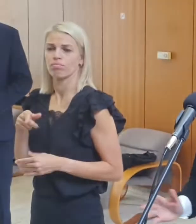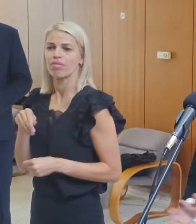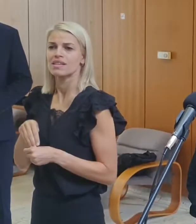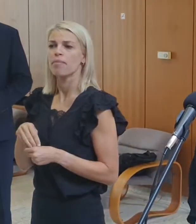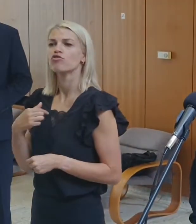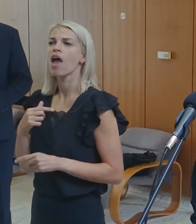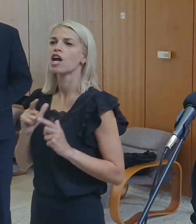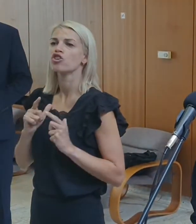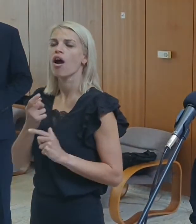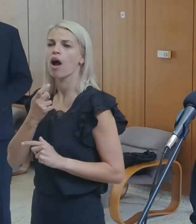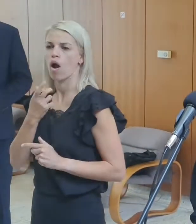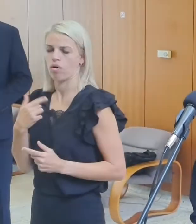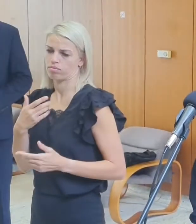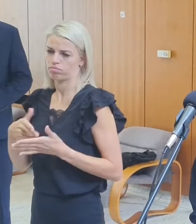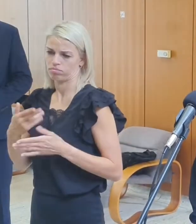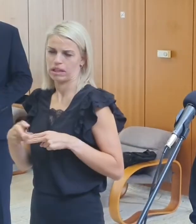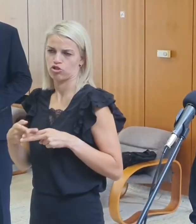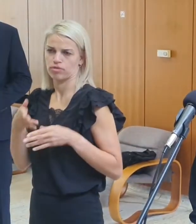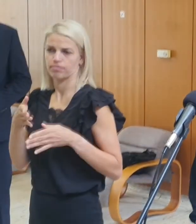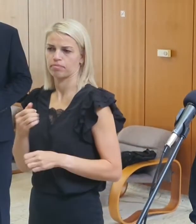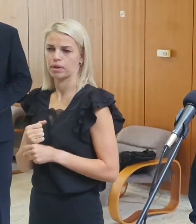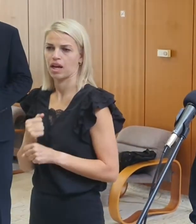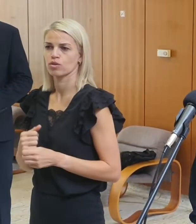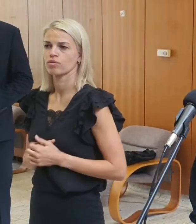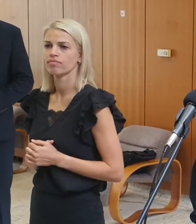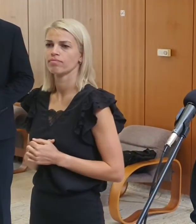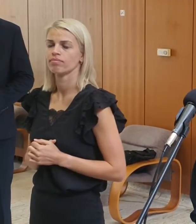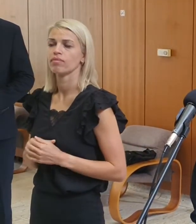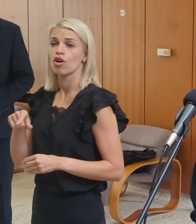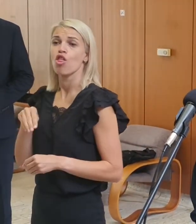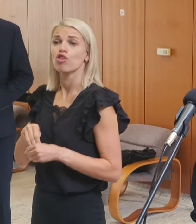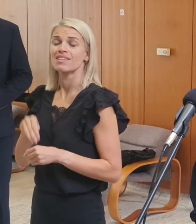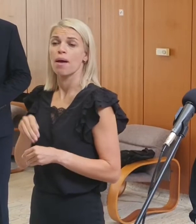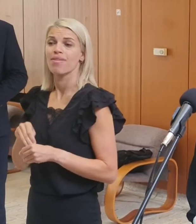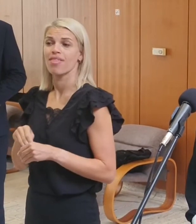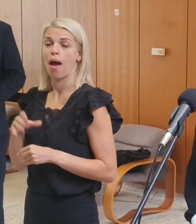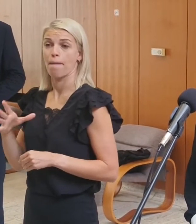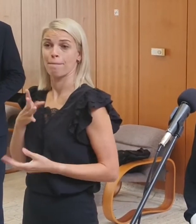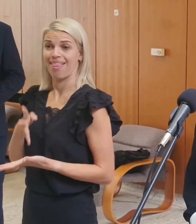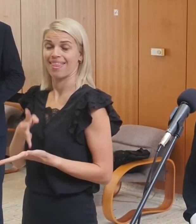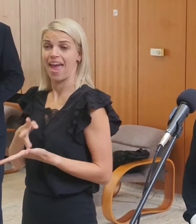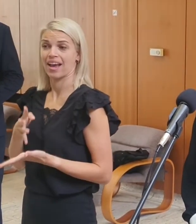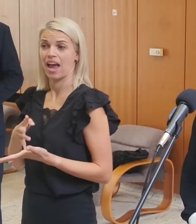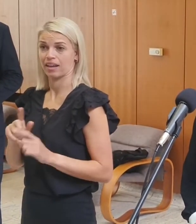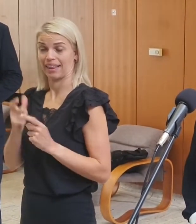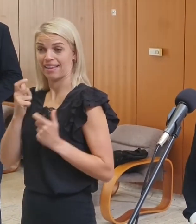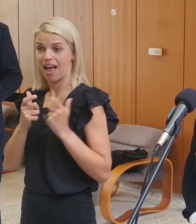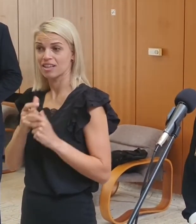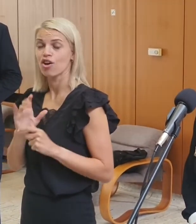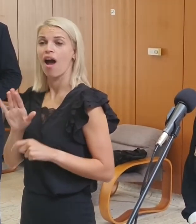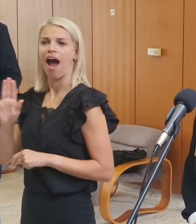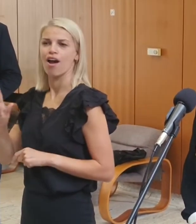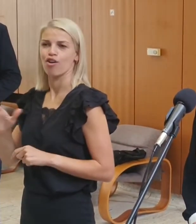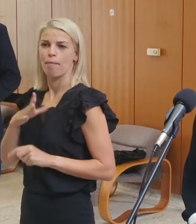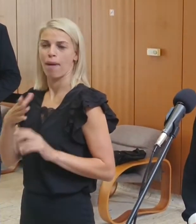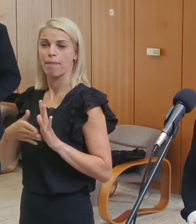čakala, ako to bude. Čiže evidentne, že pán Heger má iný názor na vaše zoprvanie ako jeho stranický šéf? Ja by som sa určite nevyjadrovala za pána